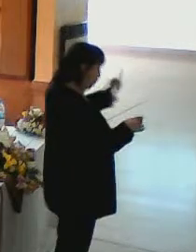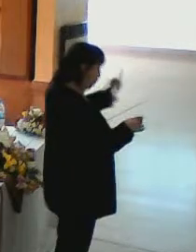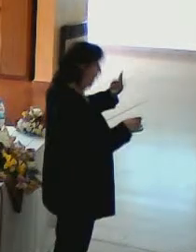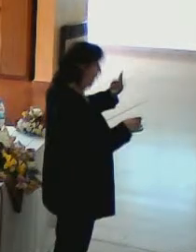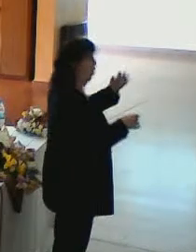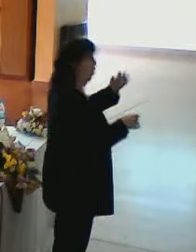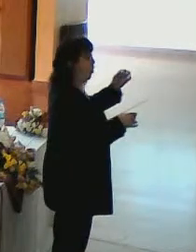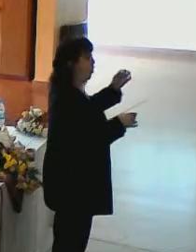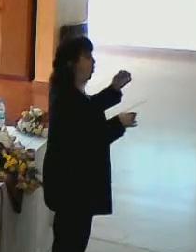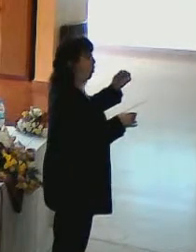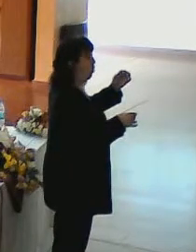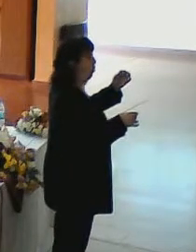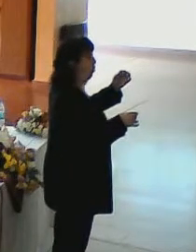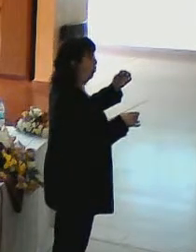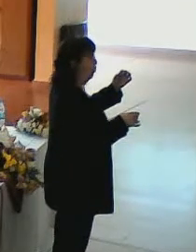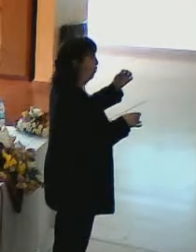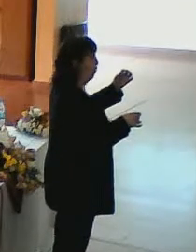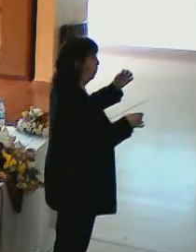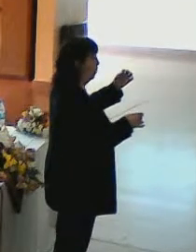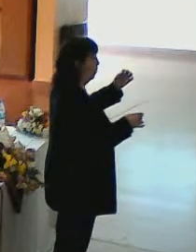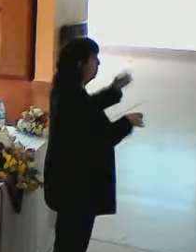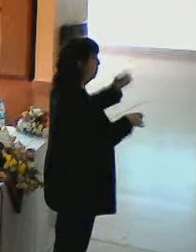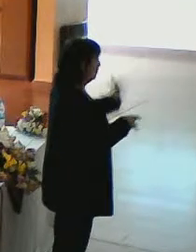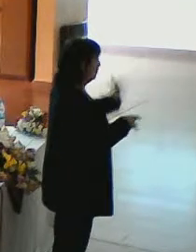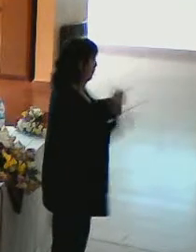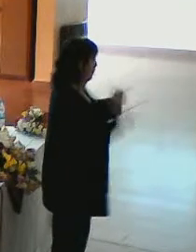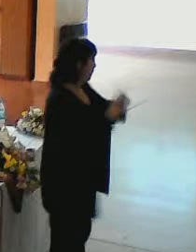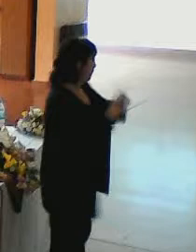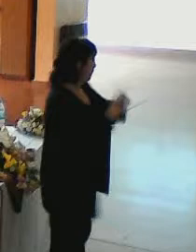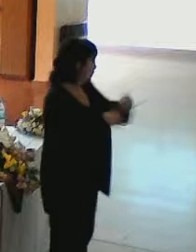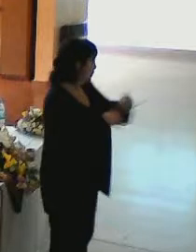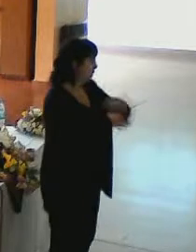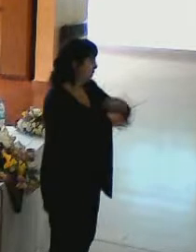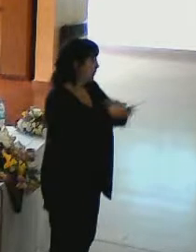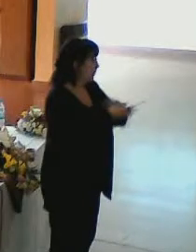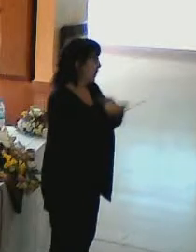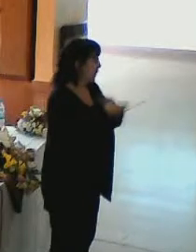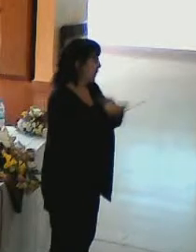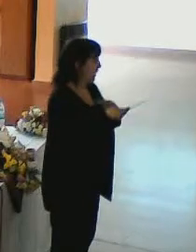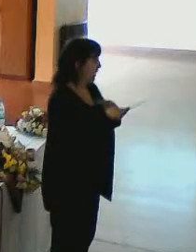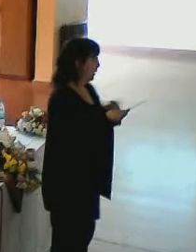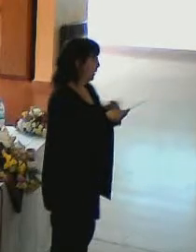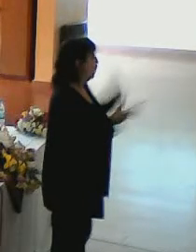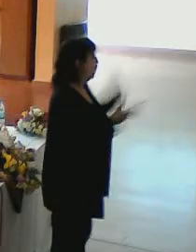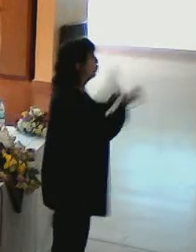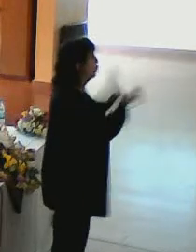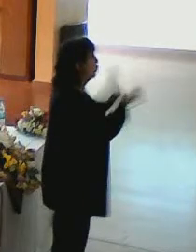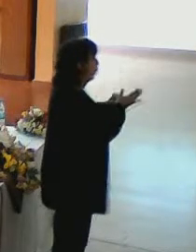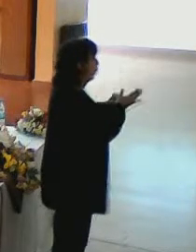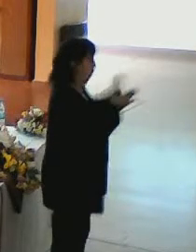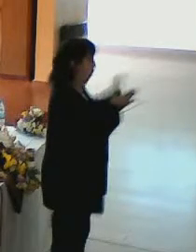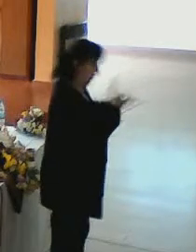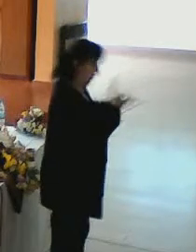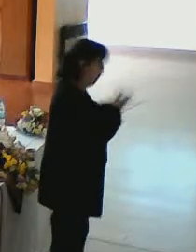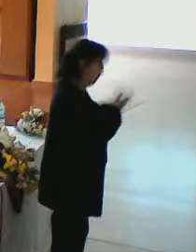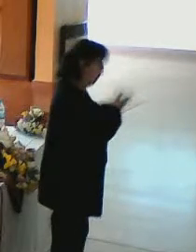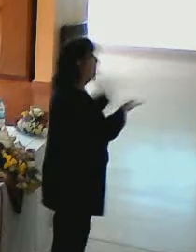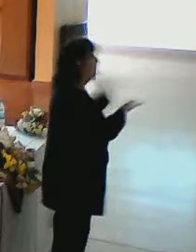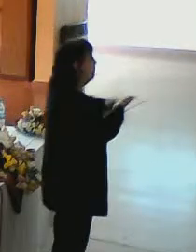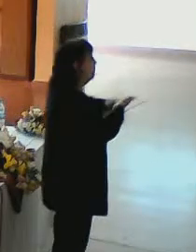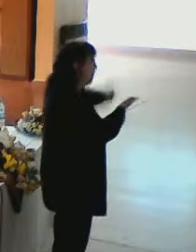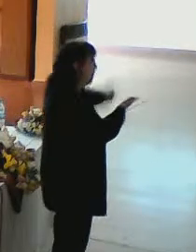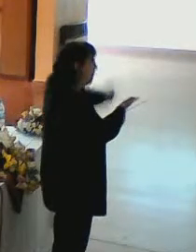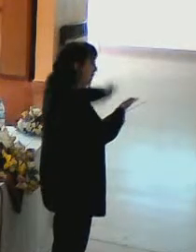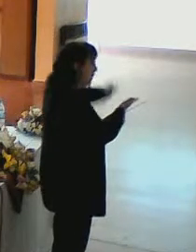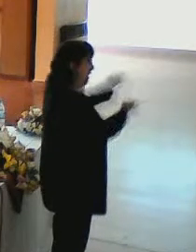porque vino una salita y no tenemos el informe del docente, tenemos que volver a darle un turno a ese niño, le mandamos un papelito a la